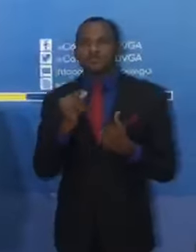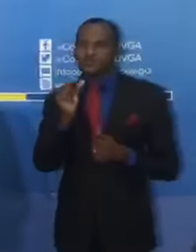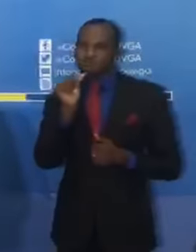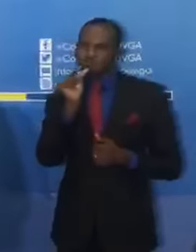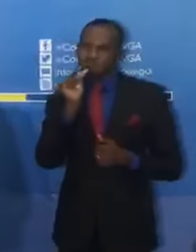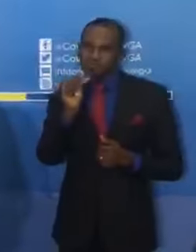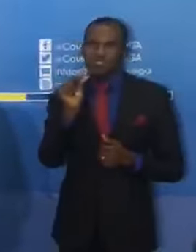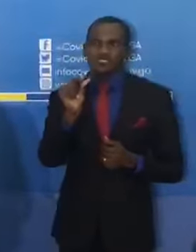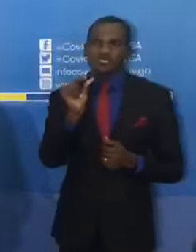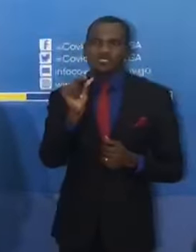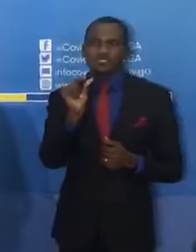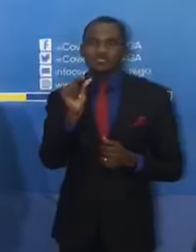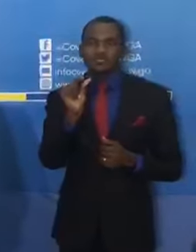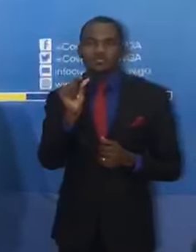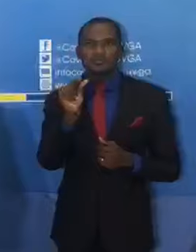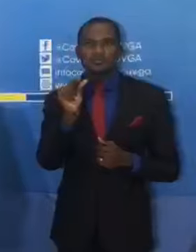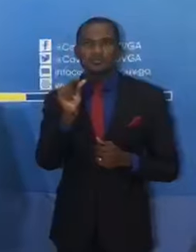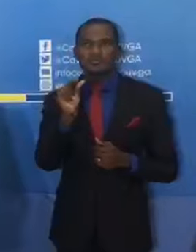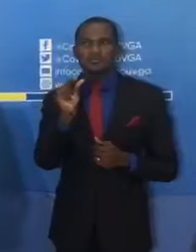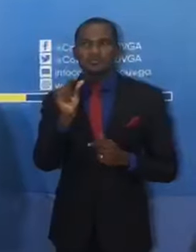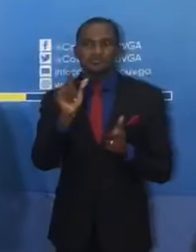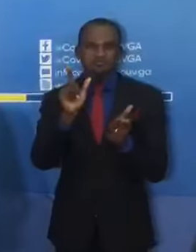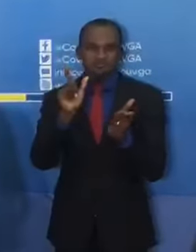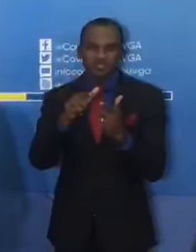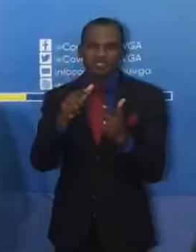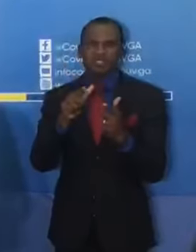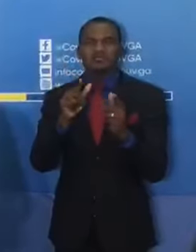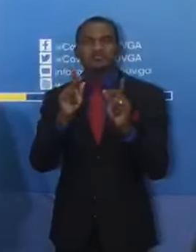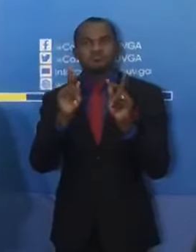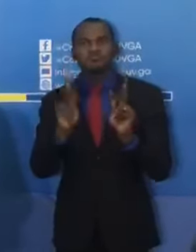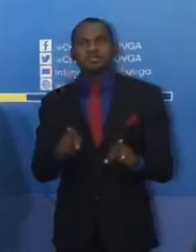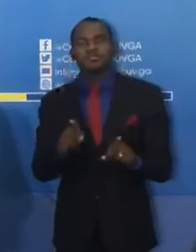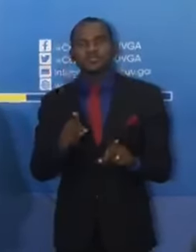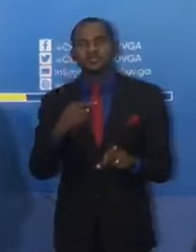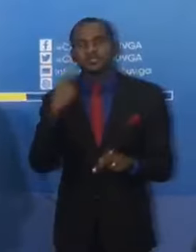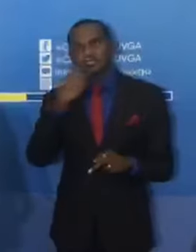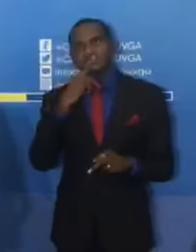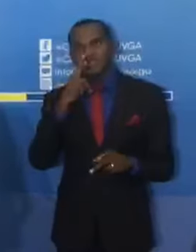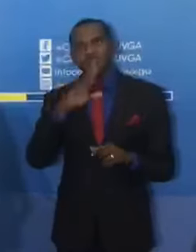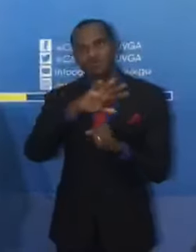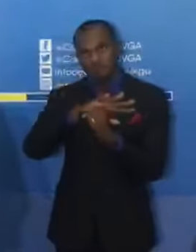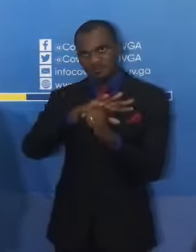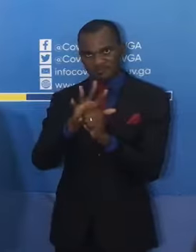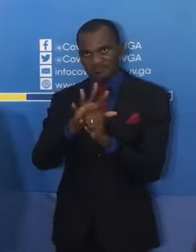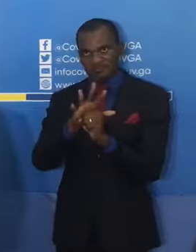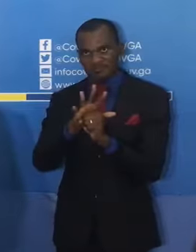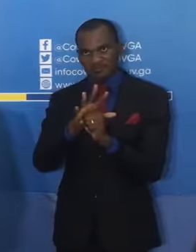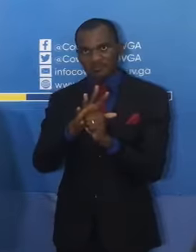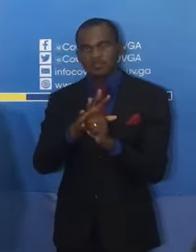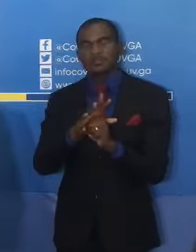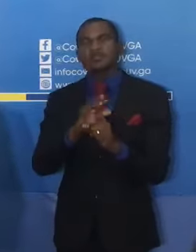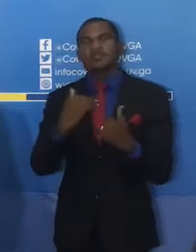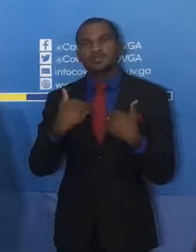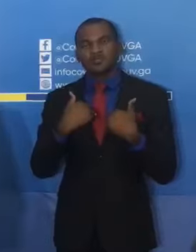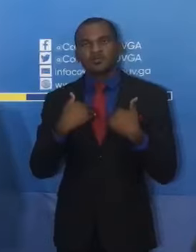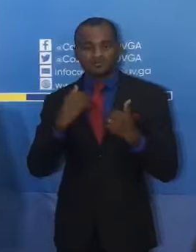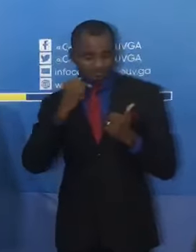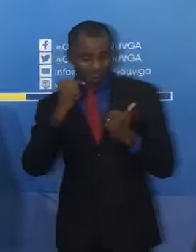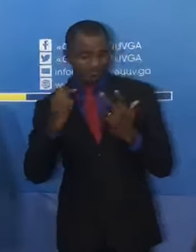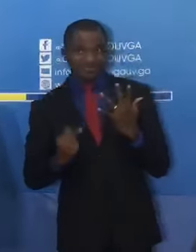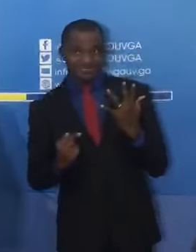quantité, s'il faut le dire ainsi, des personnes qui sont Covid-19, qui ont présent des